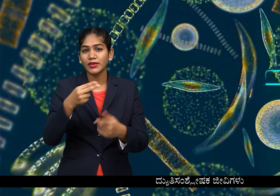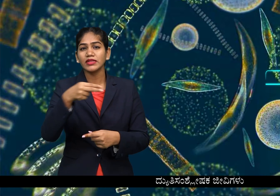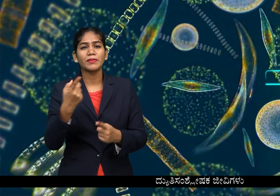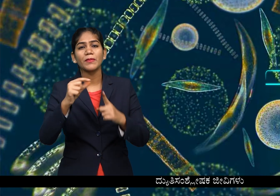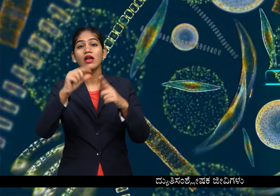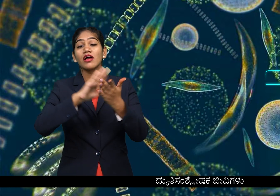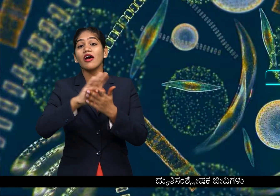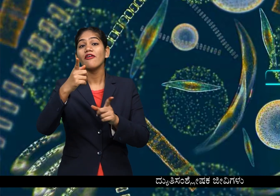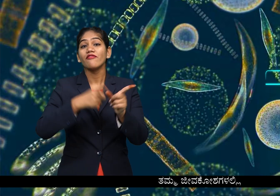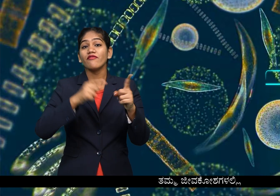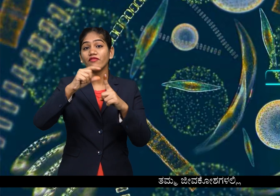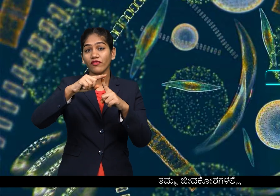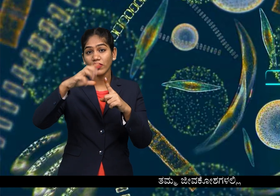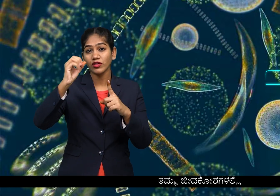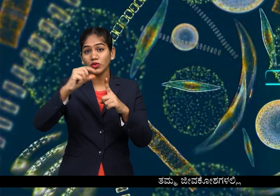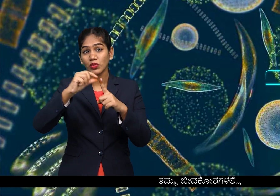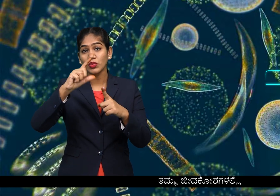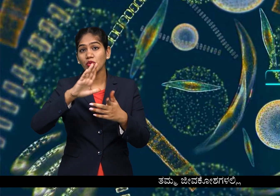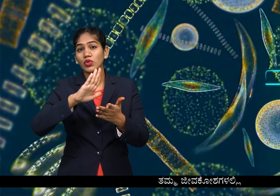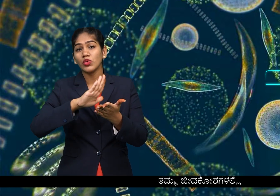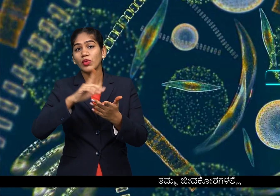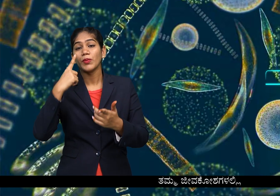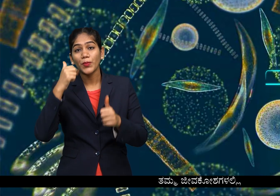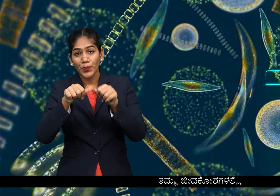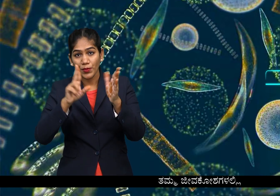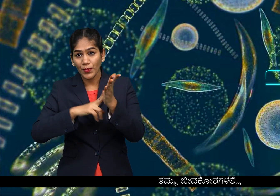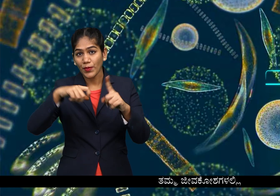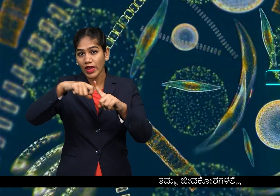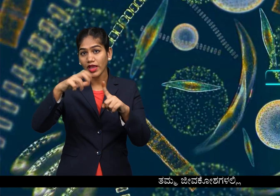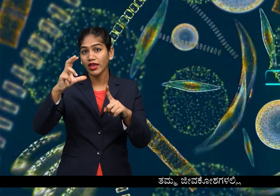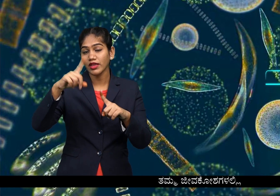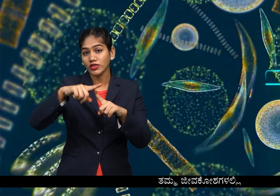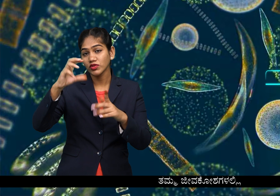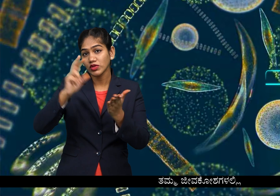ದ್ಯುತಿಸಂಶ್ಲೇಷಕ ಜೀವಿಗಳು ತಮ್ಮ ಜೀವಕೋಶಗಳಲ್ಲಿ